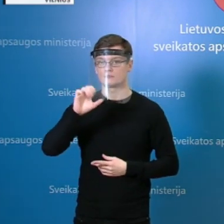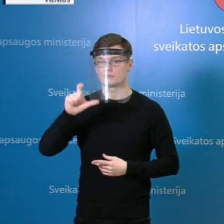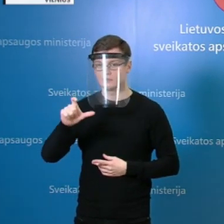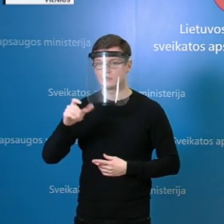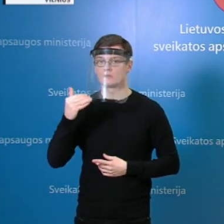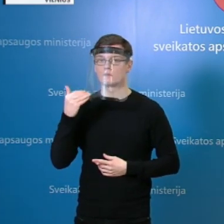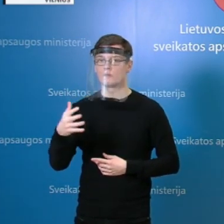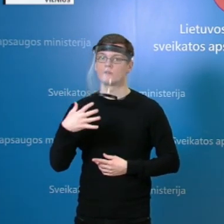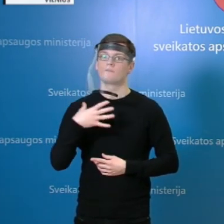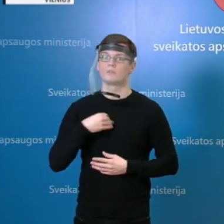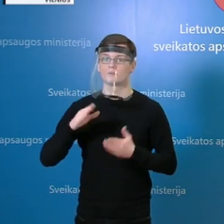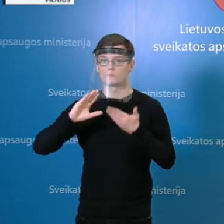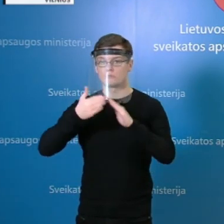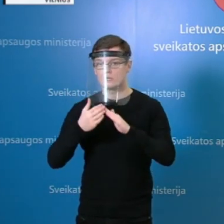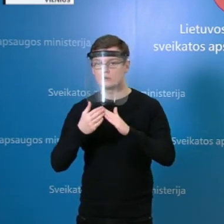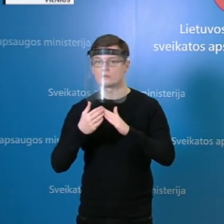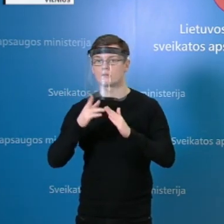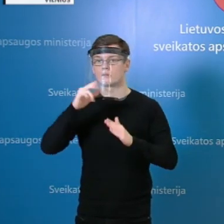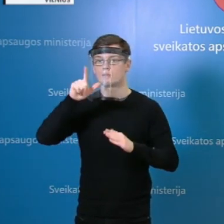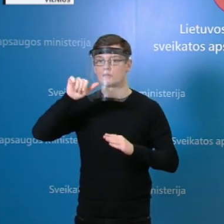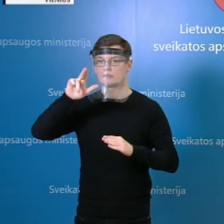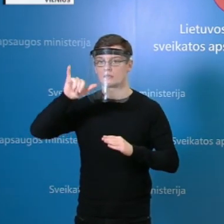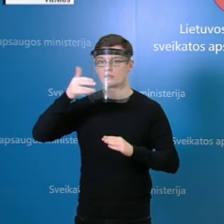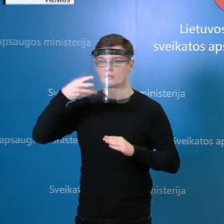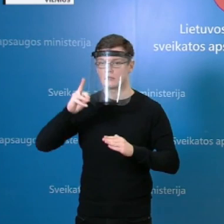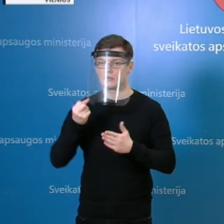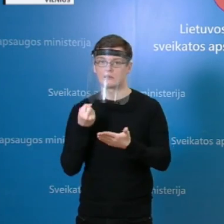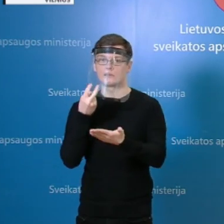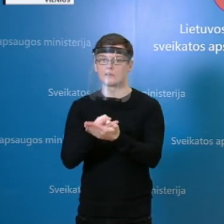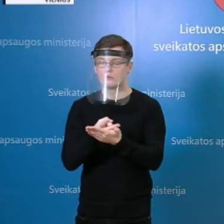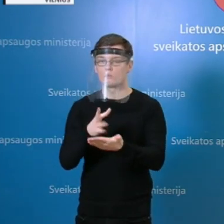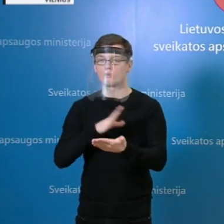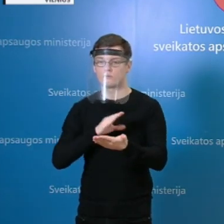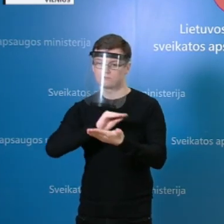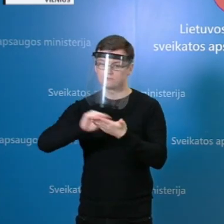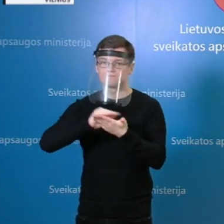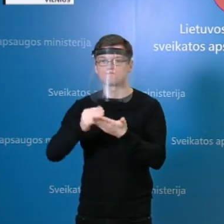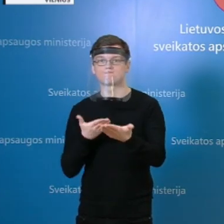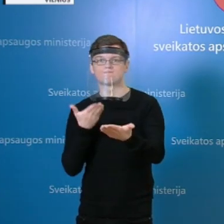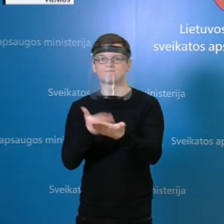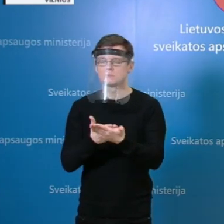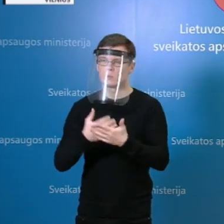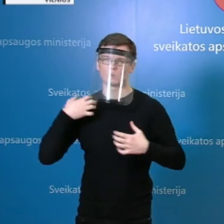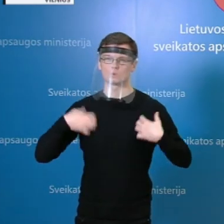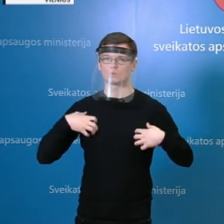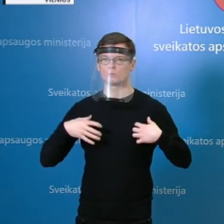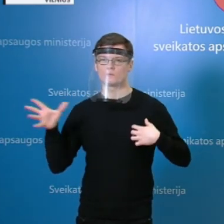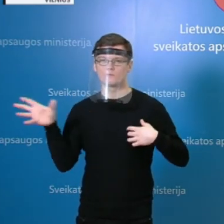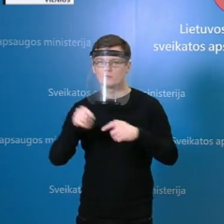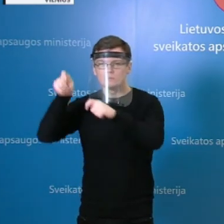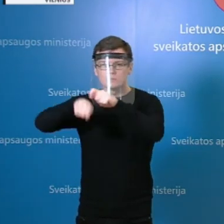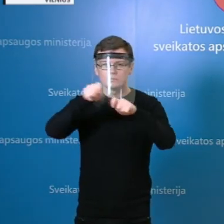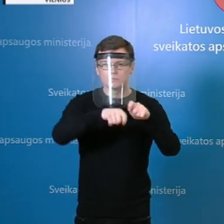nurodymą Vilniaus miesto klinikiniai ligoniniai, kad kuo skubiau būtų ištirti visi darbuotojai, kadangi kol kas mes turim rezultatus tik iš